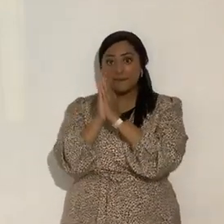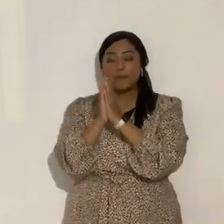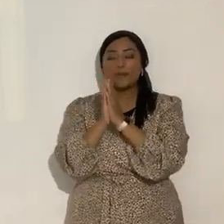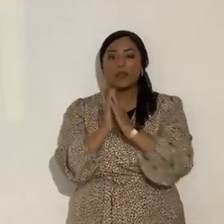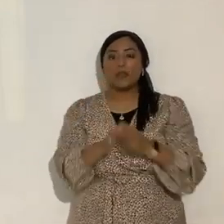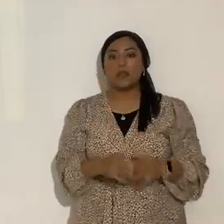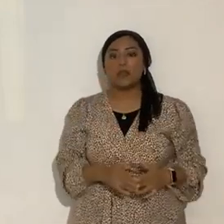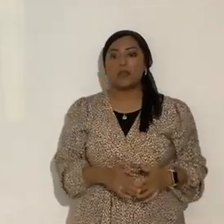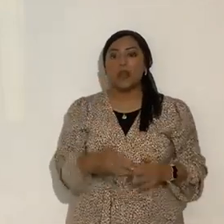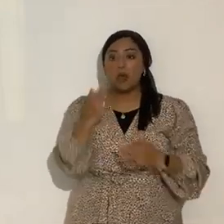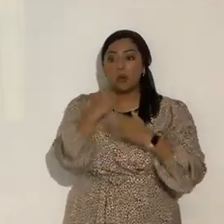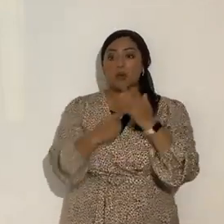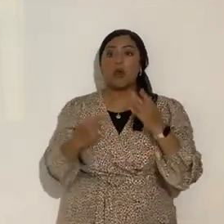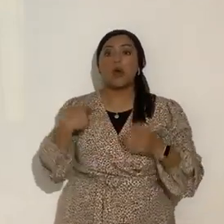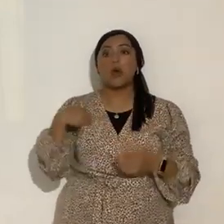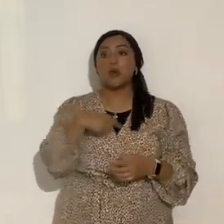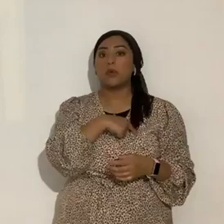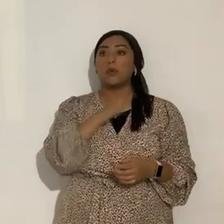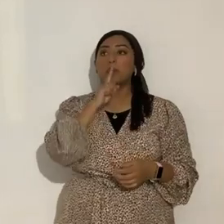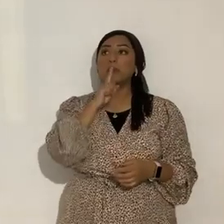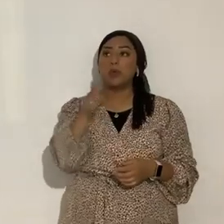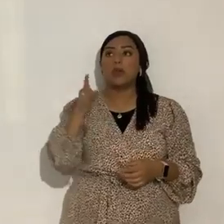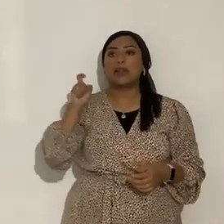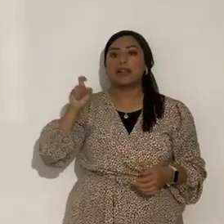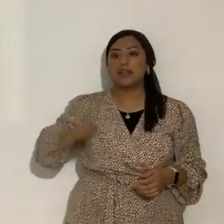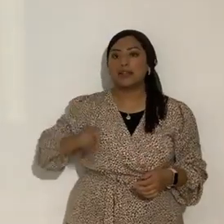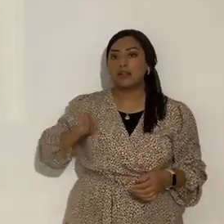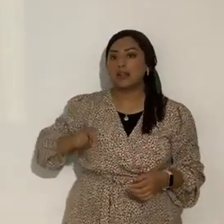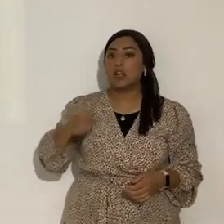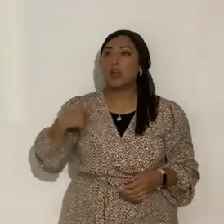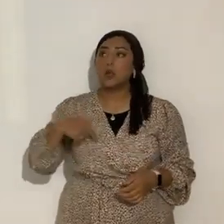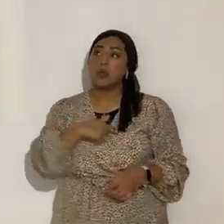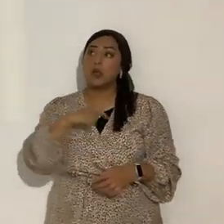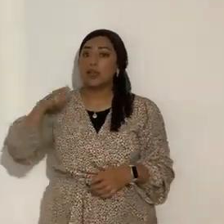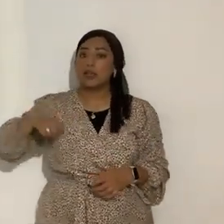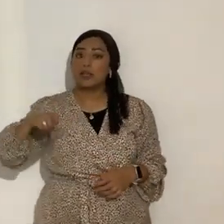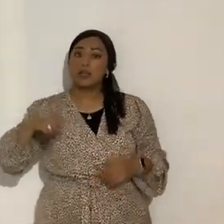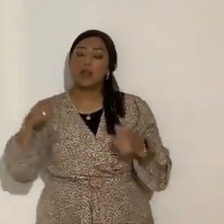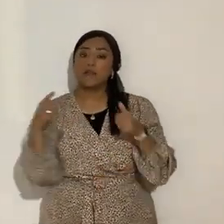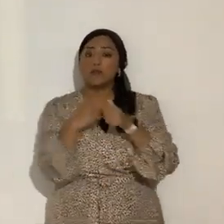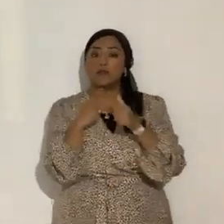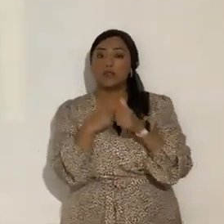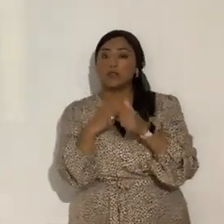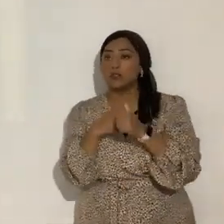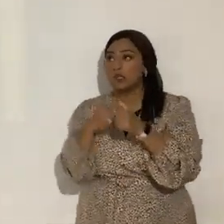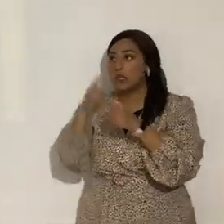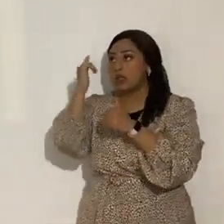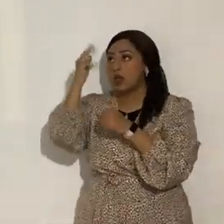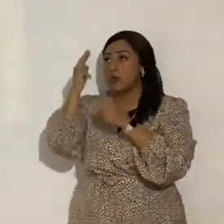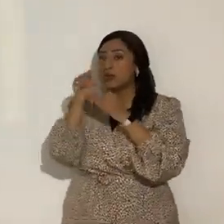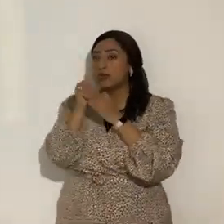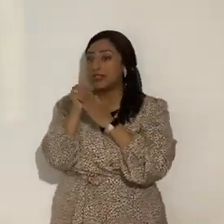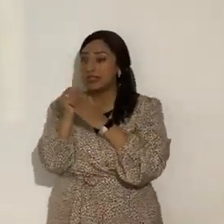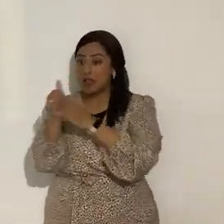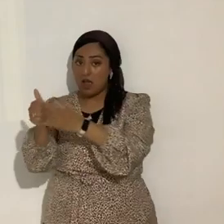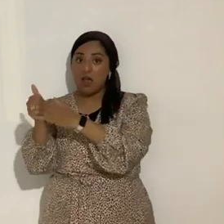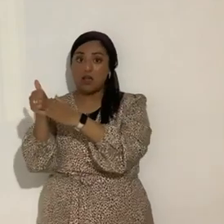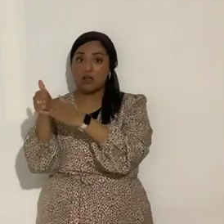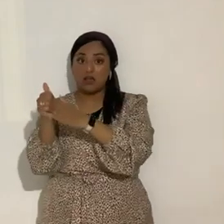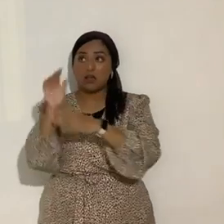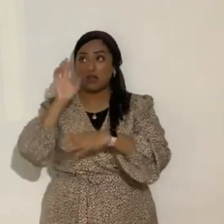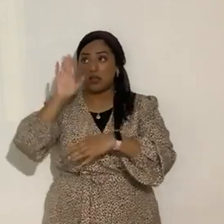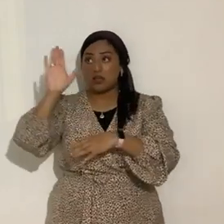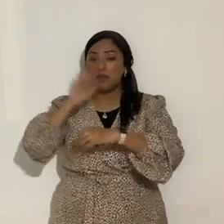hermanas, vamos a empezar a pedir lo que realmente necesitamos. Necesitamos primeramente el Eterno, la guía de Yahshua, su bendito Ruach,